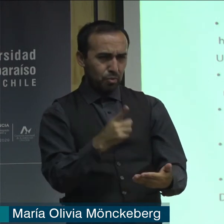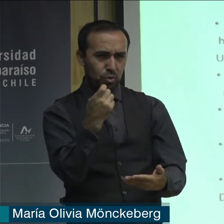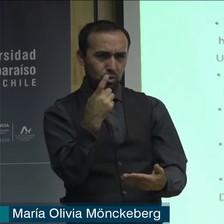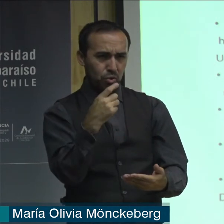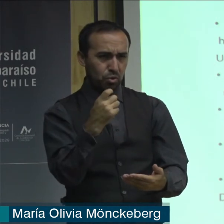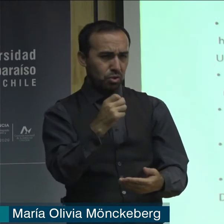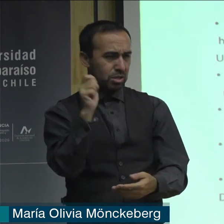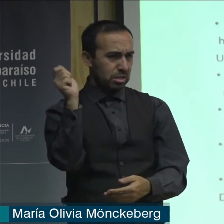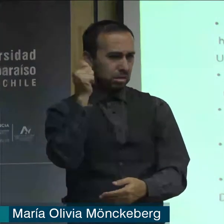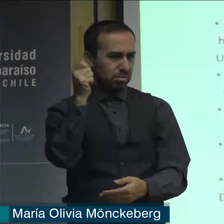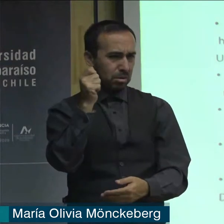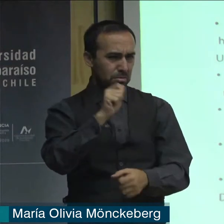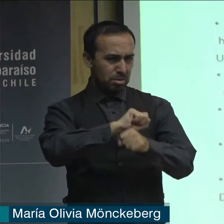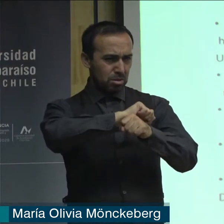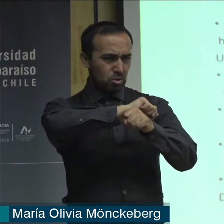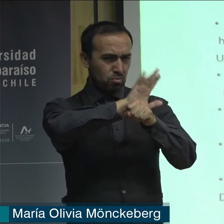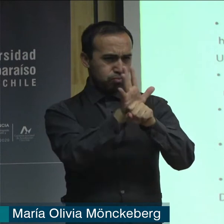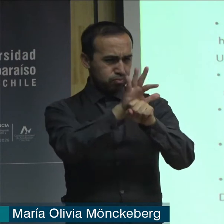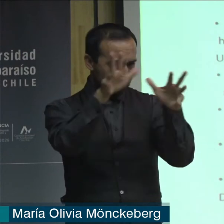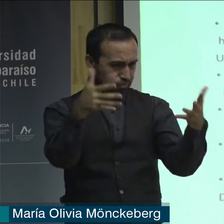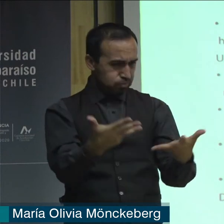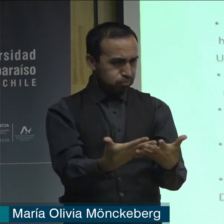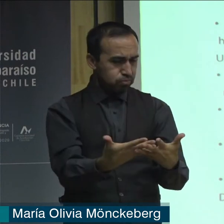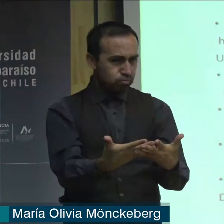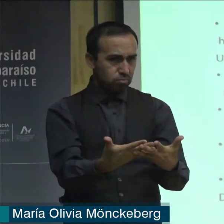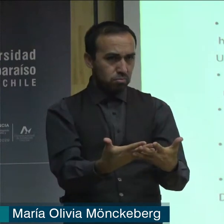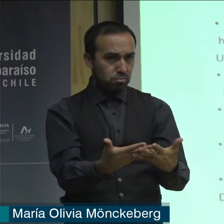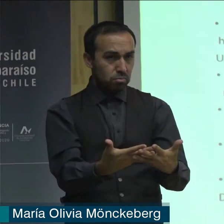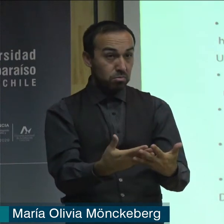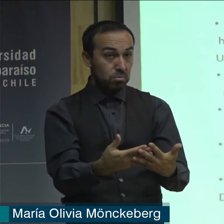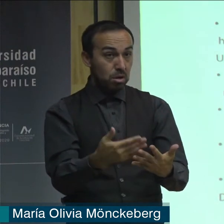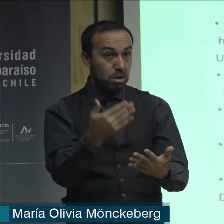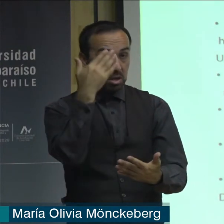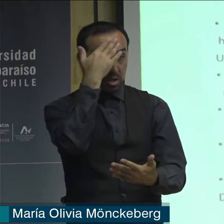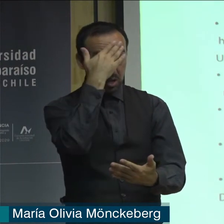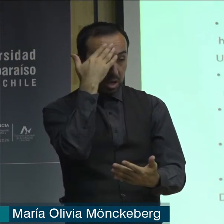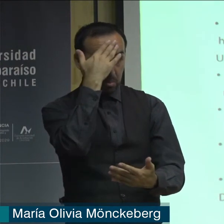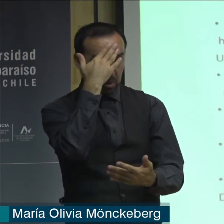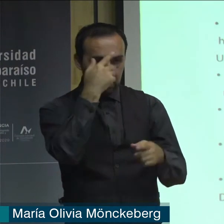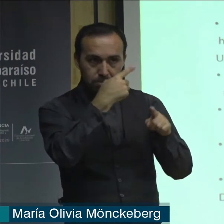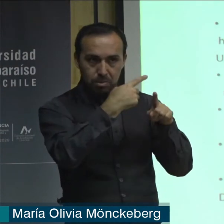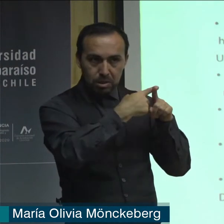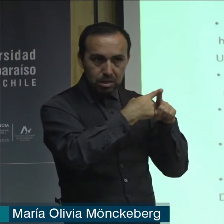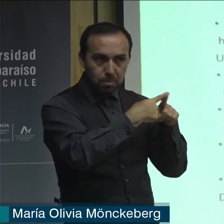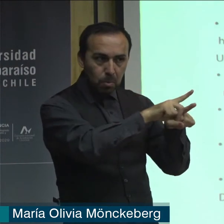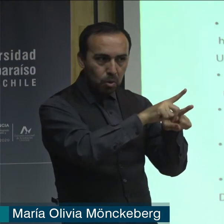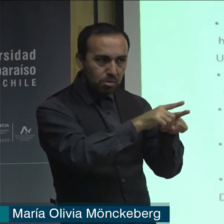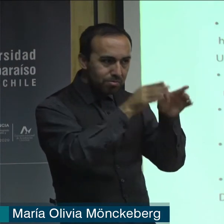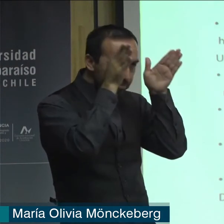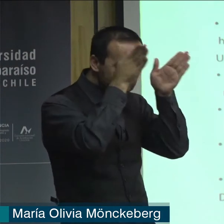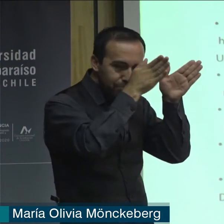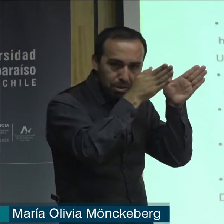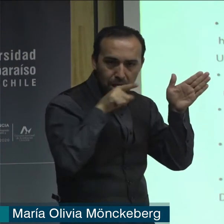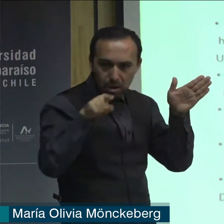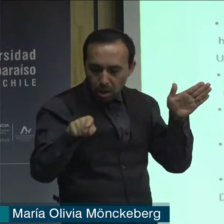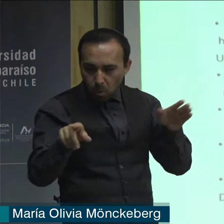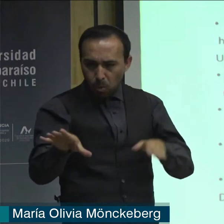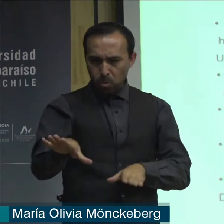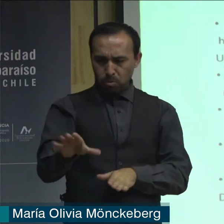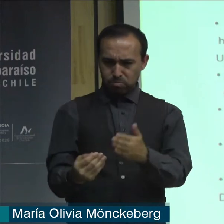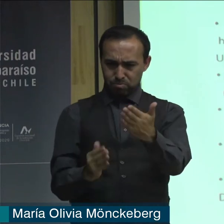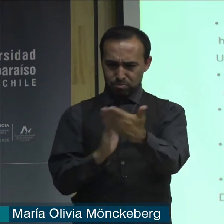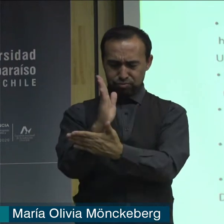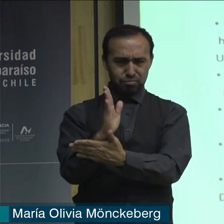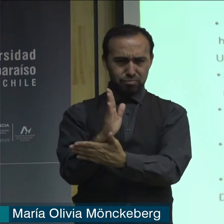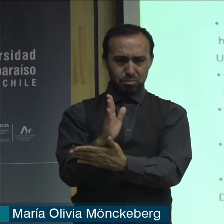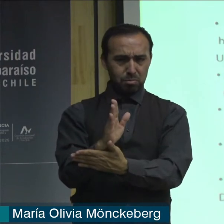pandemia yo creo que las preocupaciones ya por otro lado y sale esto Y por supuesto no son